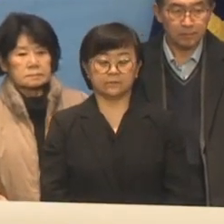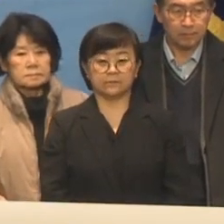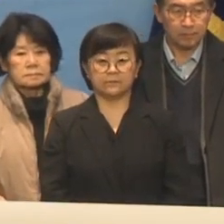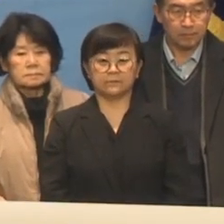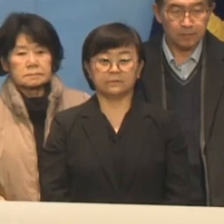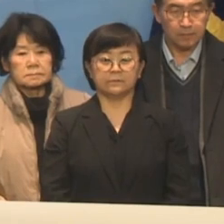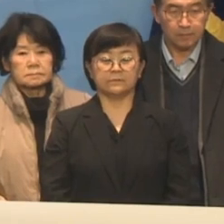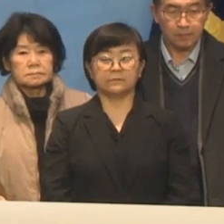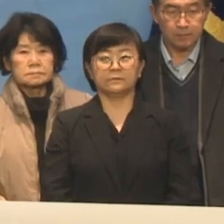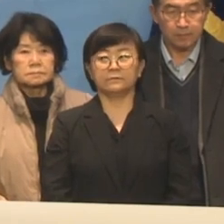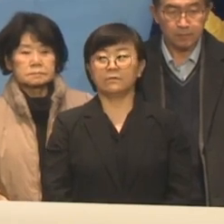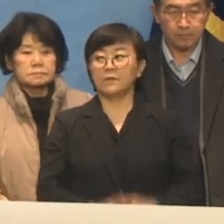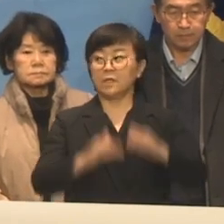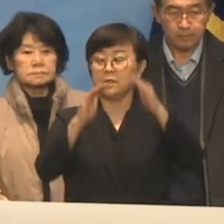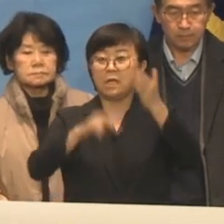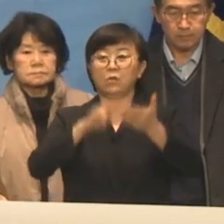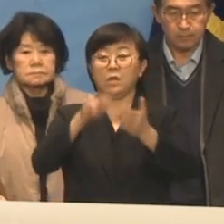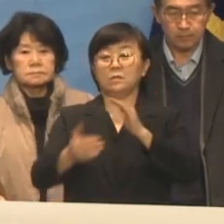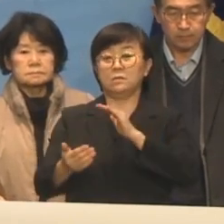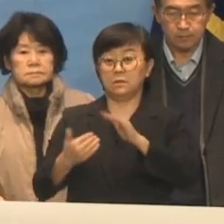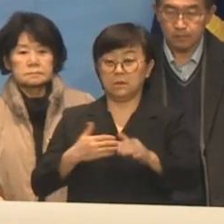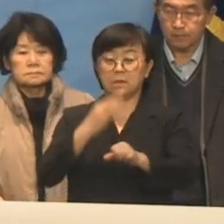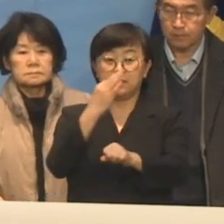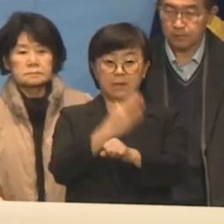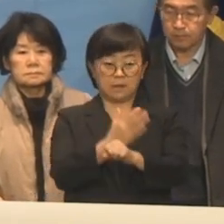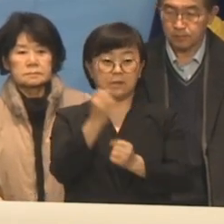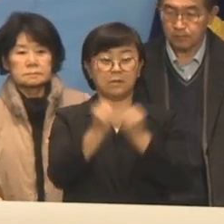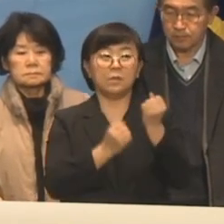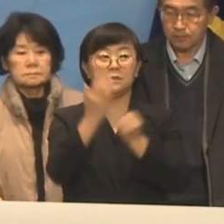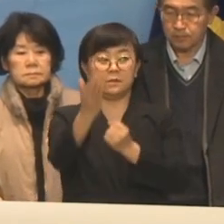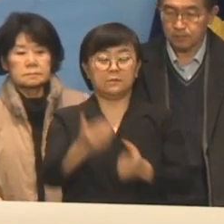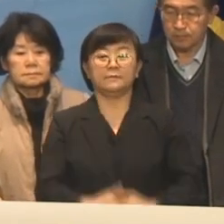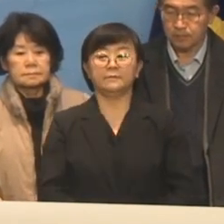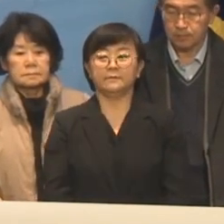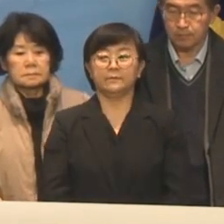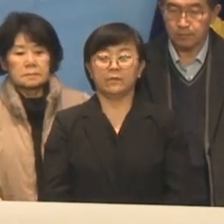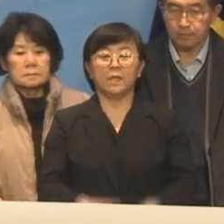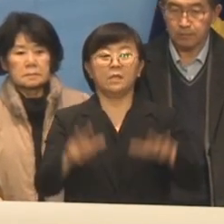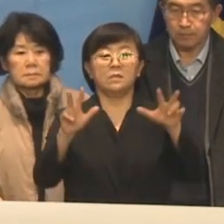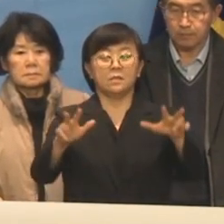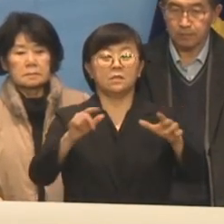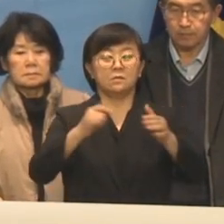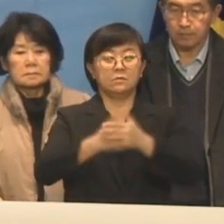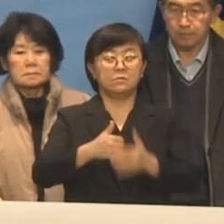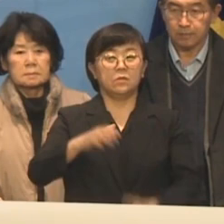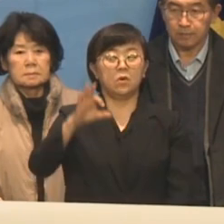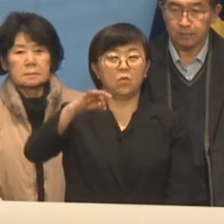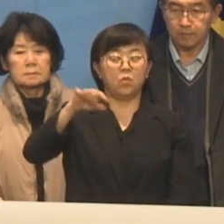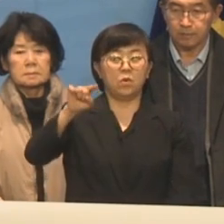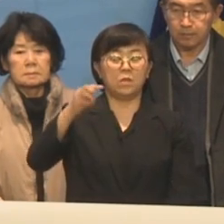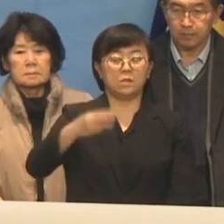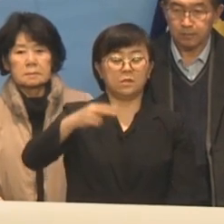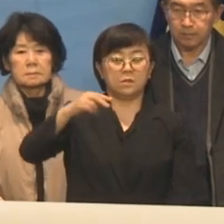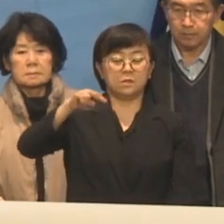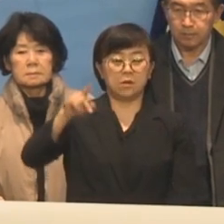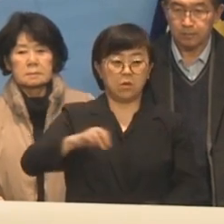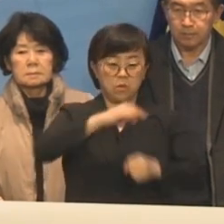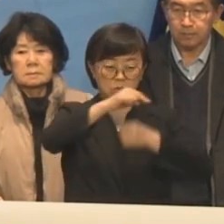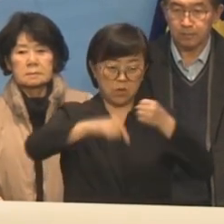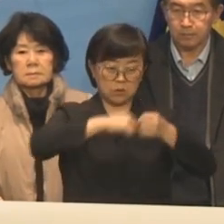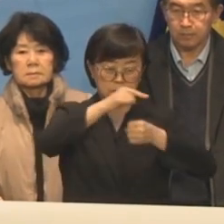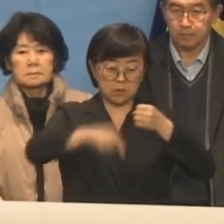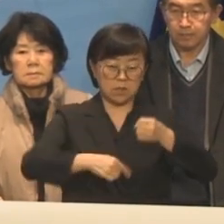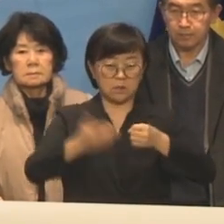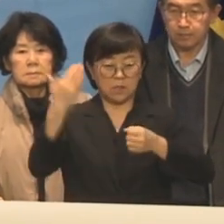예, 기자회견문을 낭독하기 전에 간단히 말씀드립니다. 지금 월성원전 지난